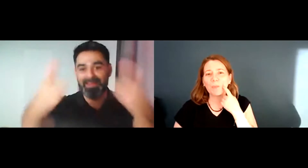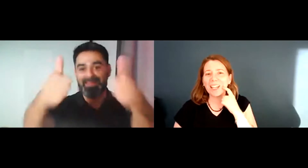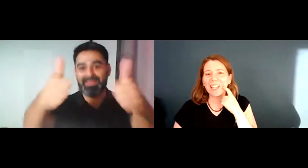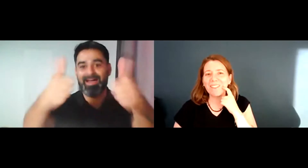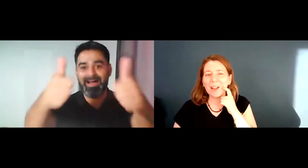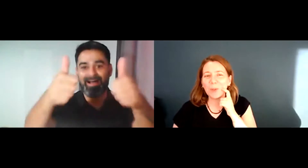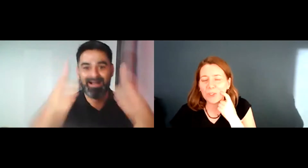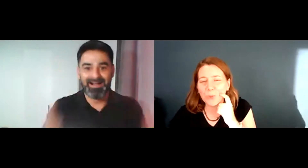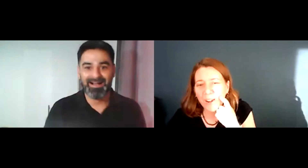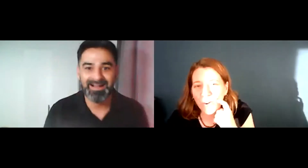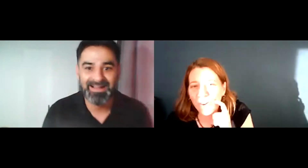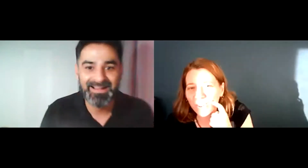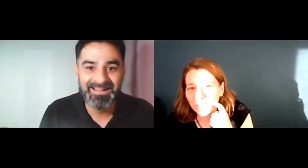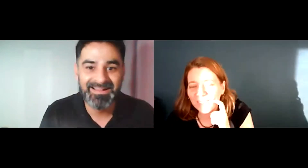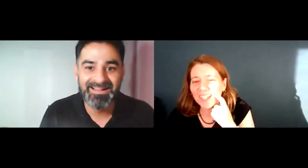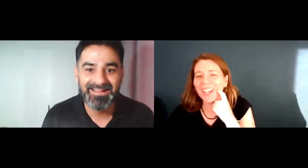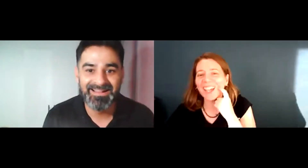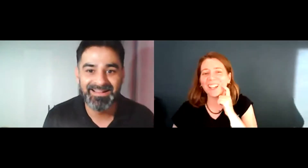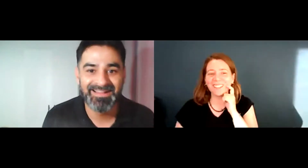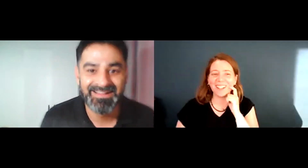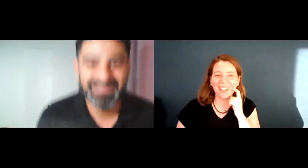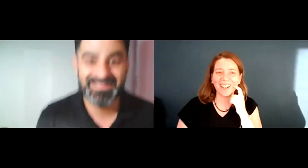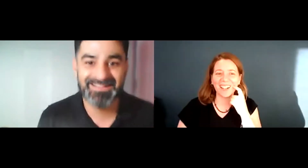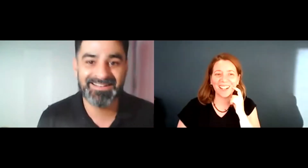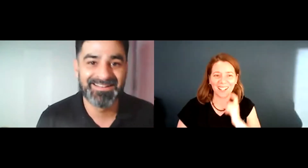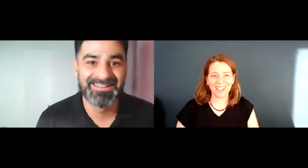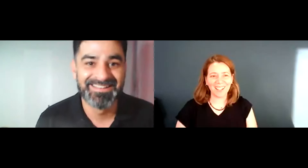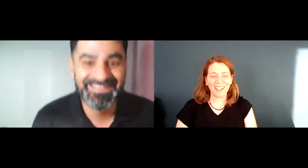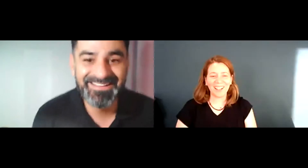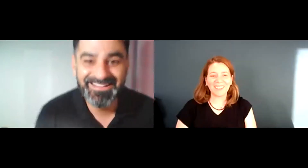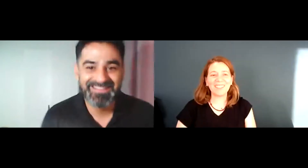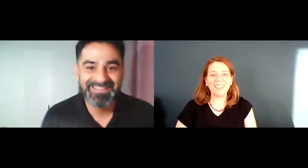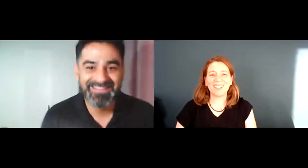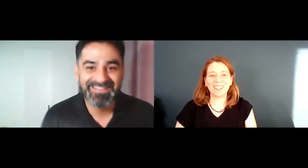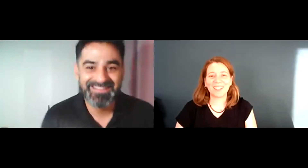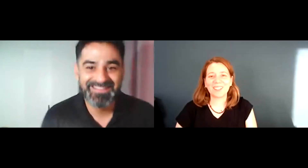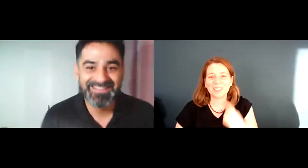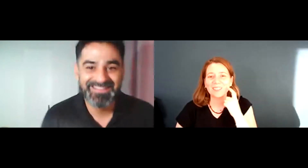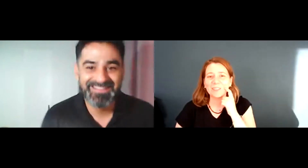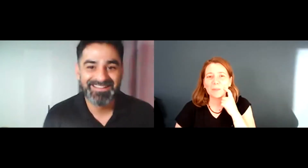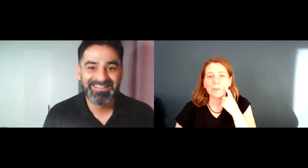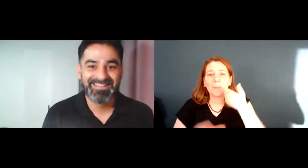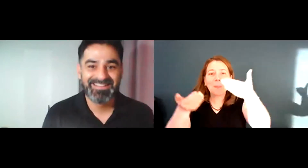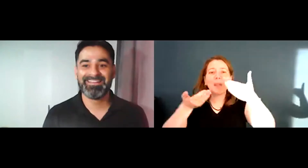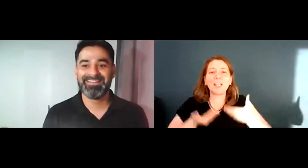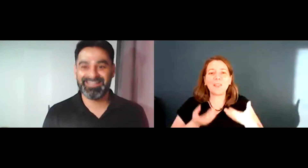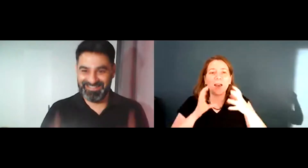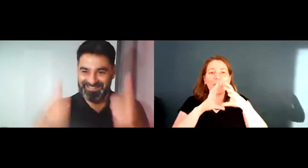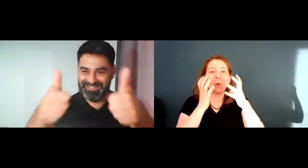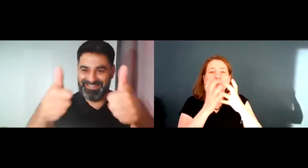María Elvira por el hoyuelo. Muy bien, ahí va. Muy bien. Bienvenida al mundo de